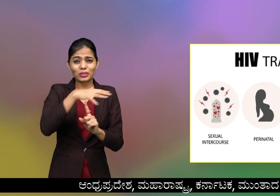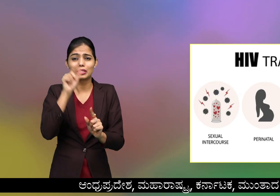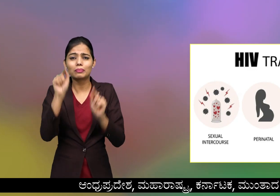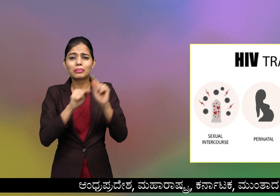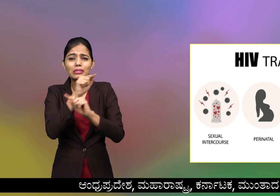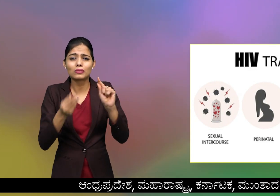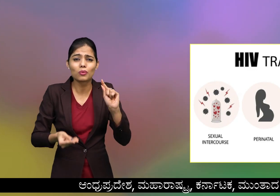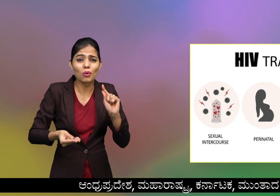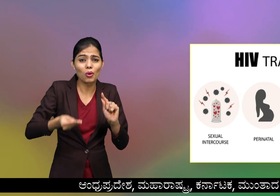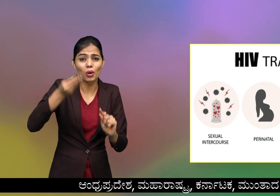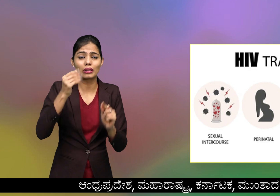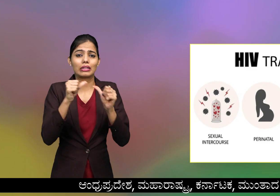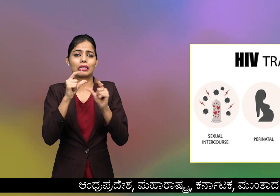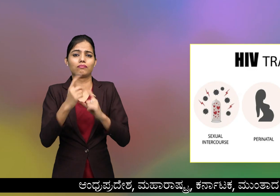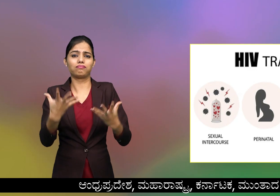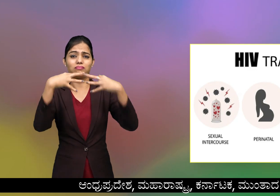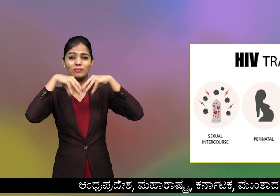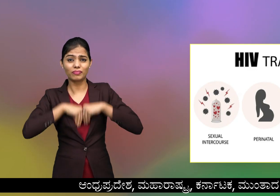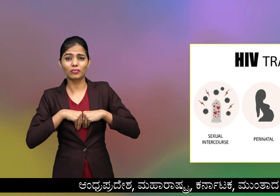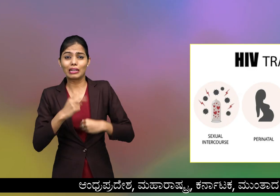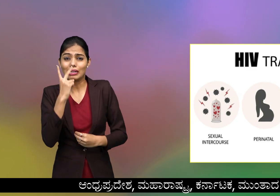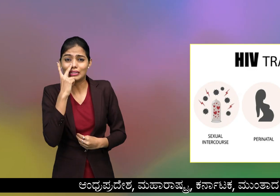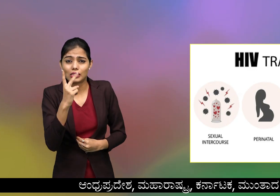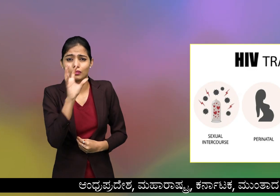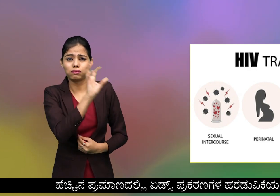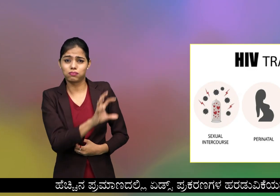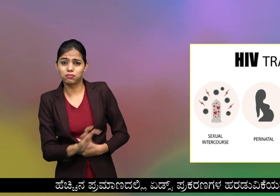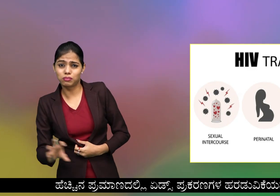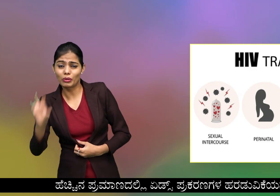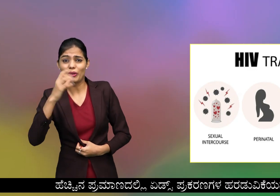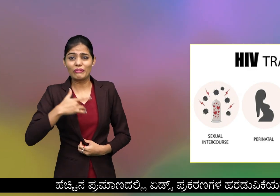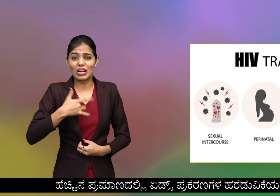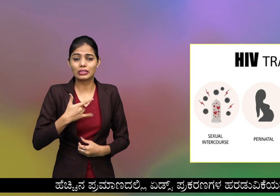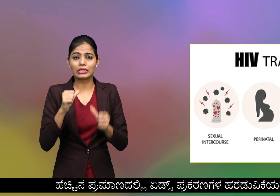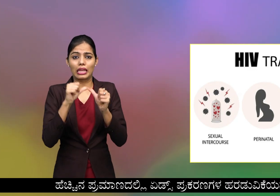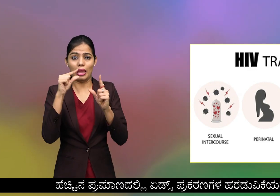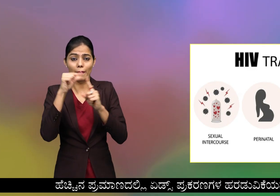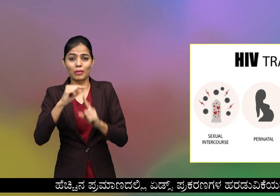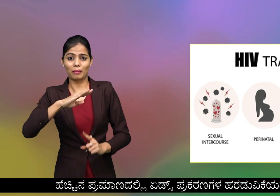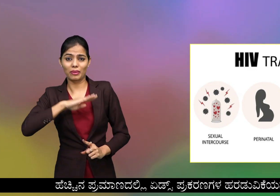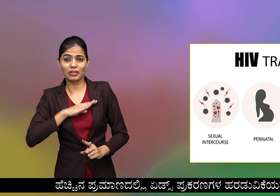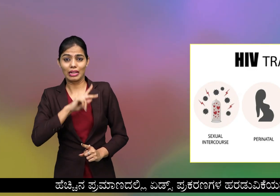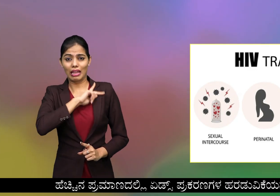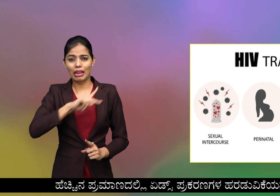ಆಂಧ್ರಪ್ರದೇಶ, ಮಹಾರಾಷ್ಟ್ರ, ಕರ್ನಾಟಕ ಮುಂತಾದ ರಾಜ್ಯಗಳಲ್ಲಿ ಹೆಚ್ಚಿನ ಪ್ರಮಾಣದ ಏಡ್ಸ್ ಪ್ರಕರಣಗಳ ಹರಡುವಿಕೆಯನ್ನ